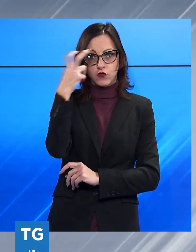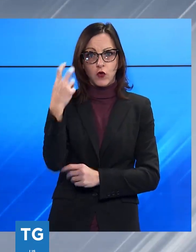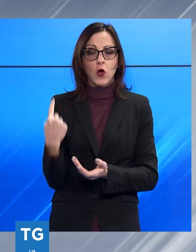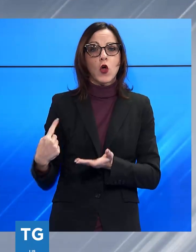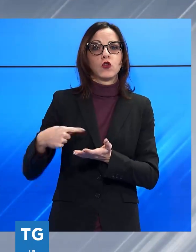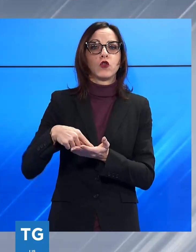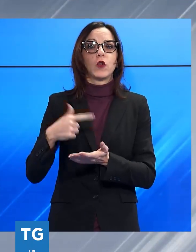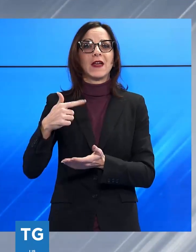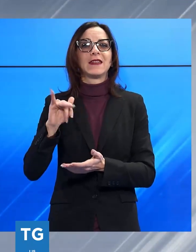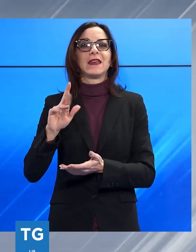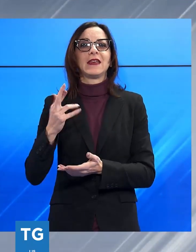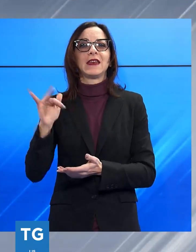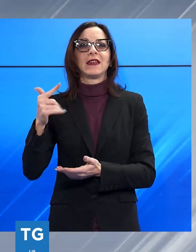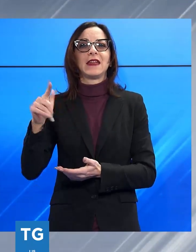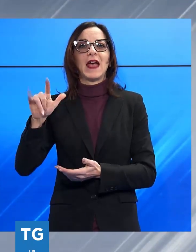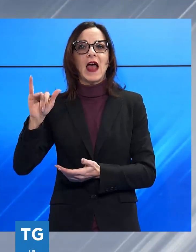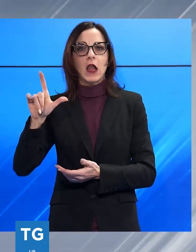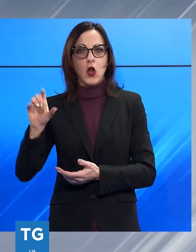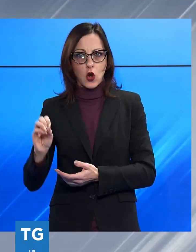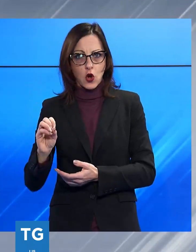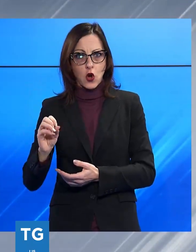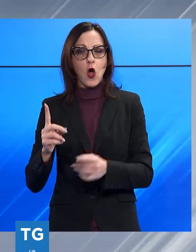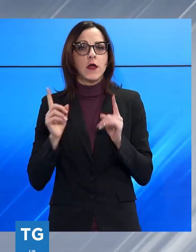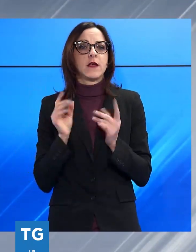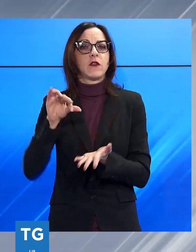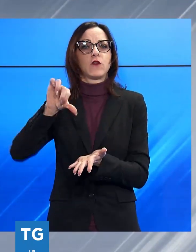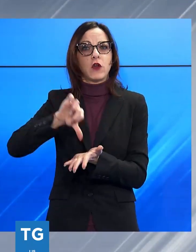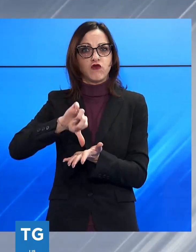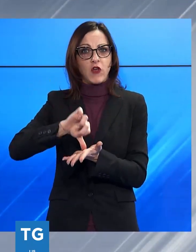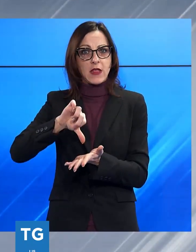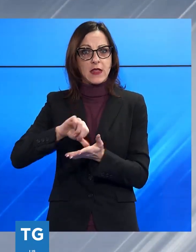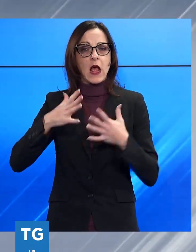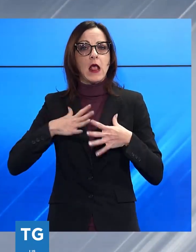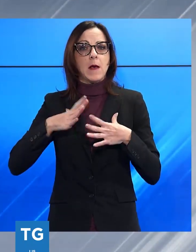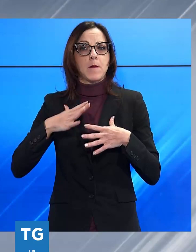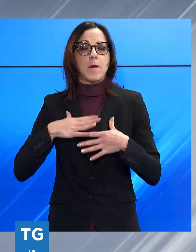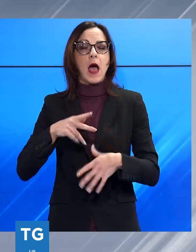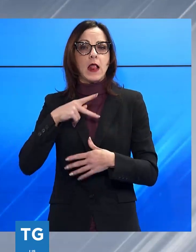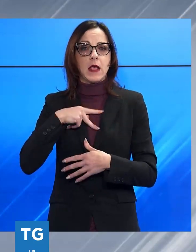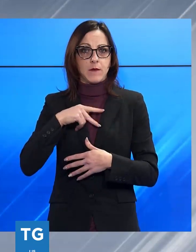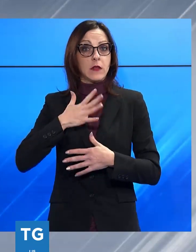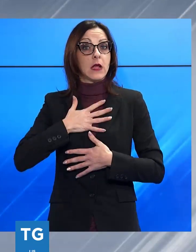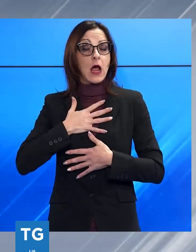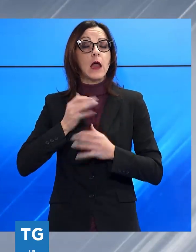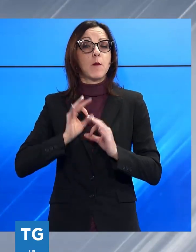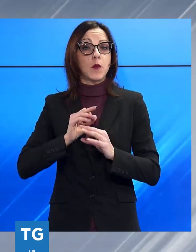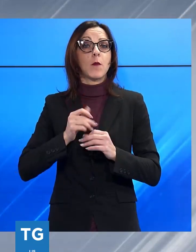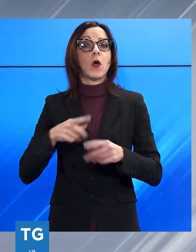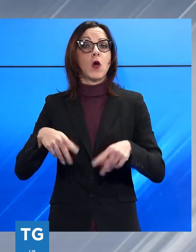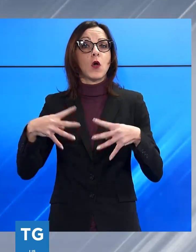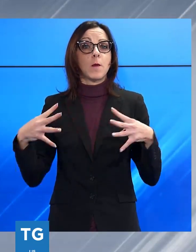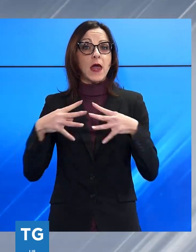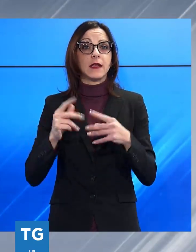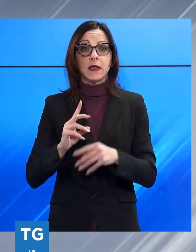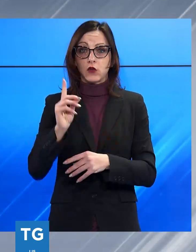tiritiello il forte difensore centrale verso la maglia da titolare nella partita di domenica ad Imola tornano anche tumbarella